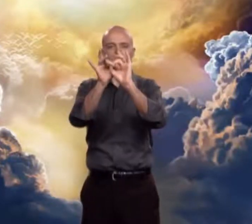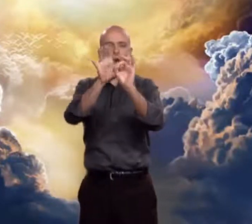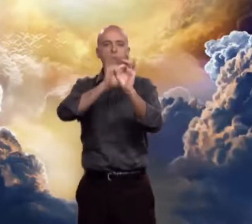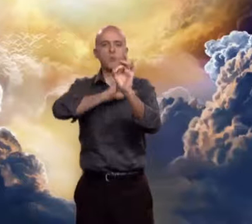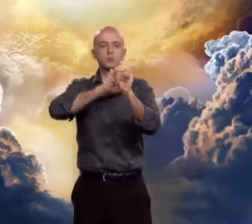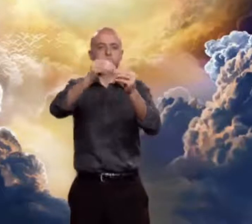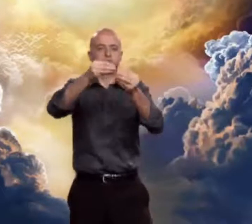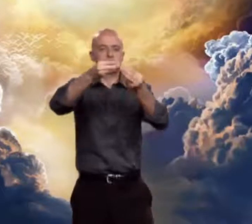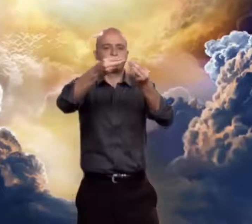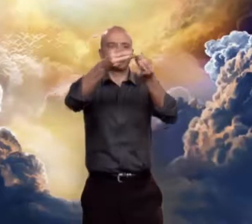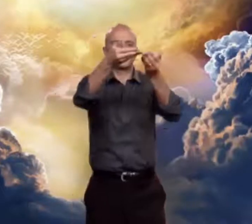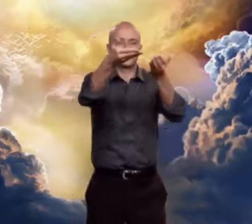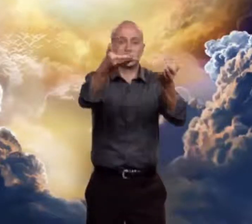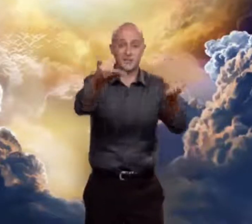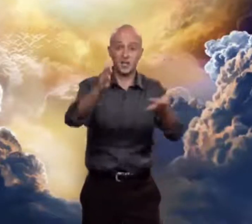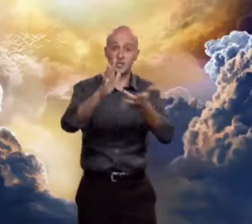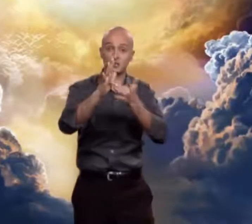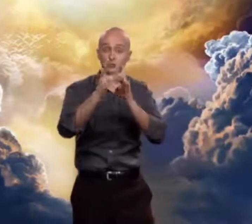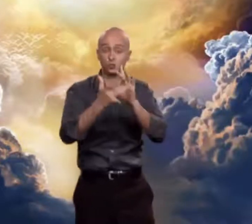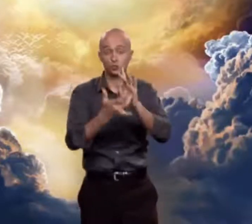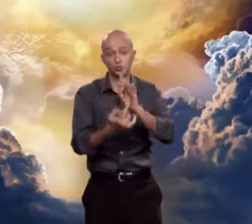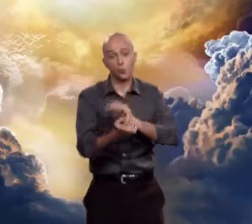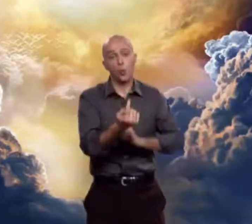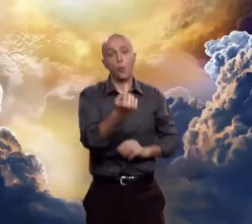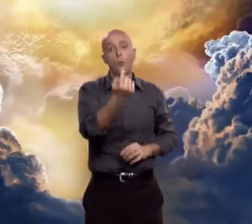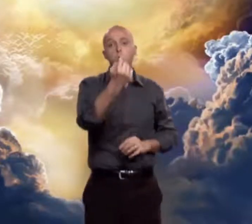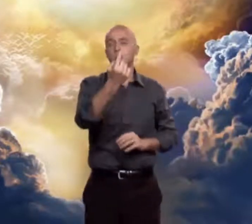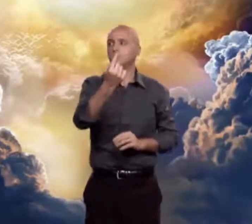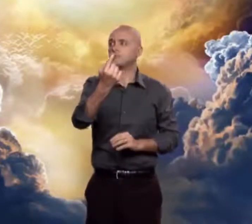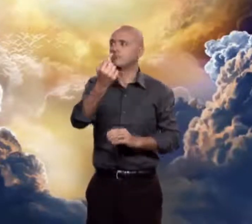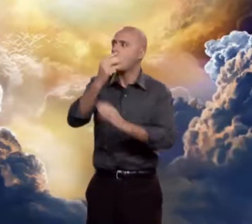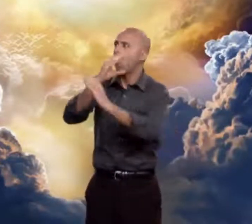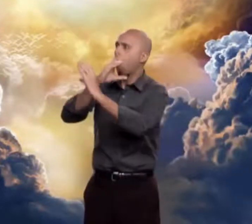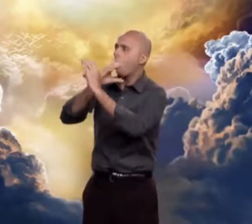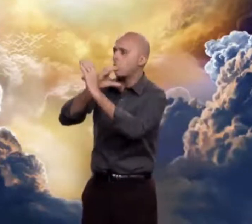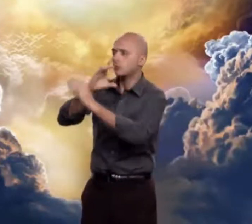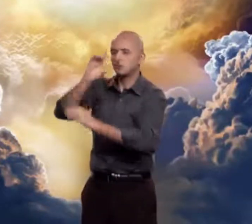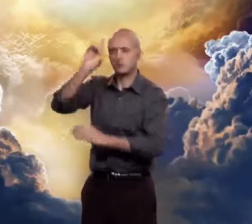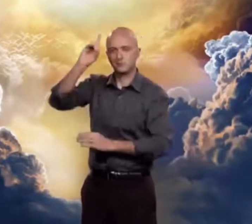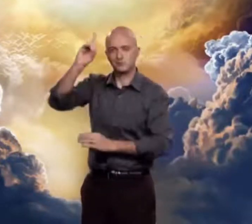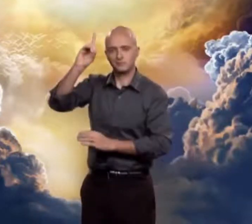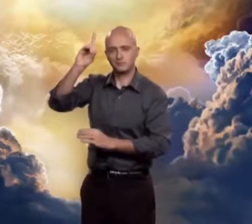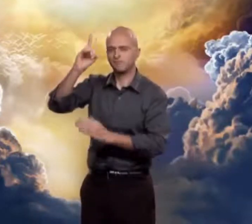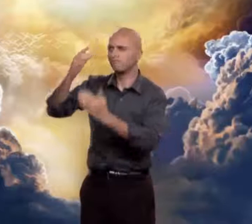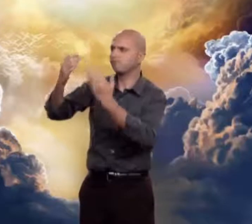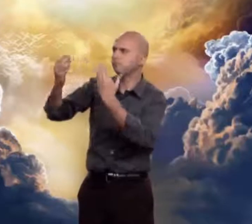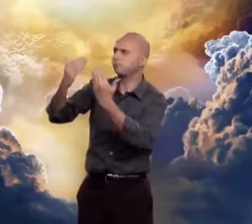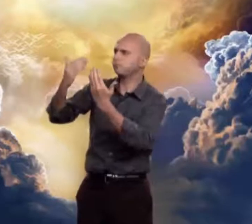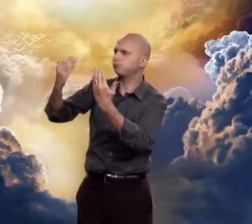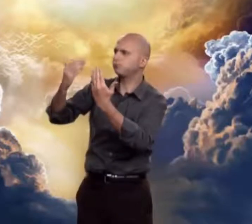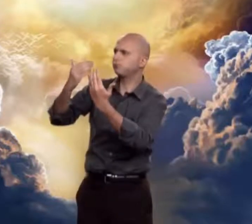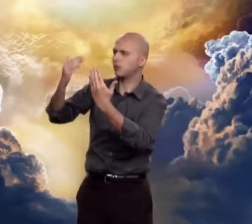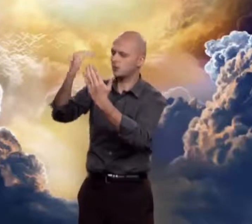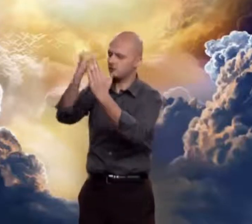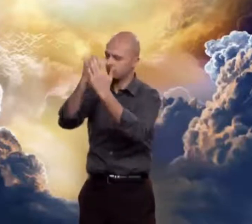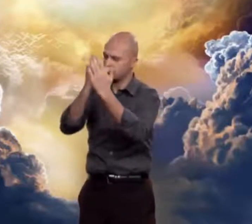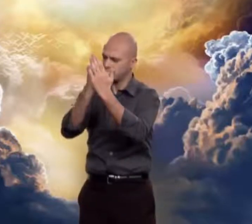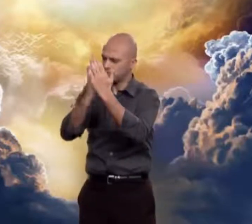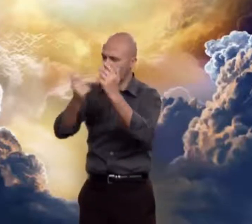era um com o eterno Pai em natureza, caráter e propósito. O único que poderia entrar nas decisões e propósitos